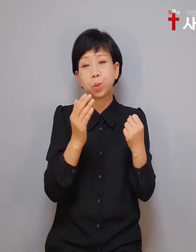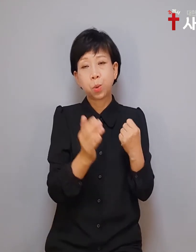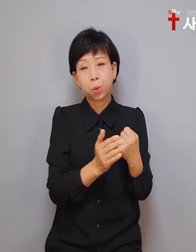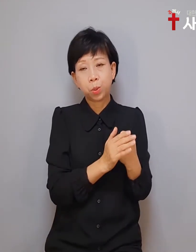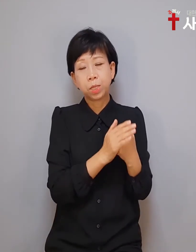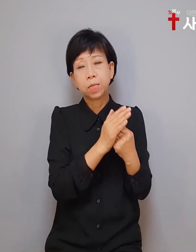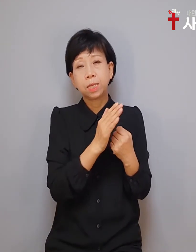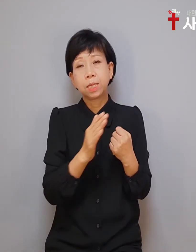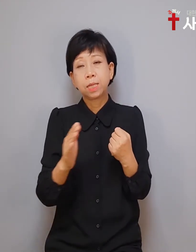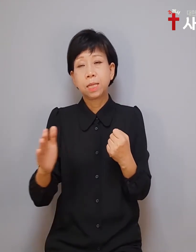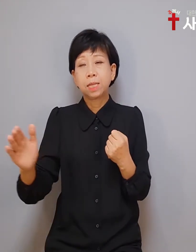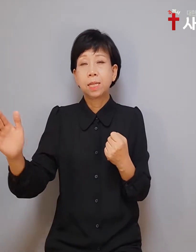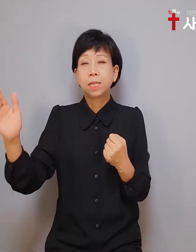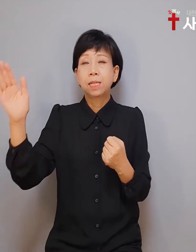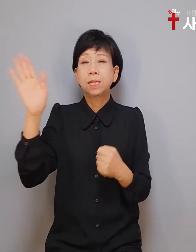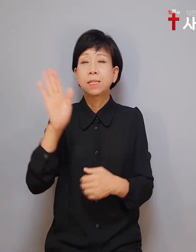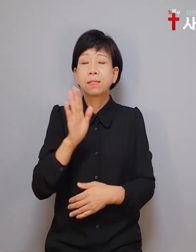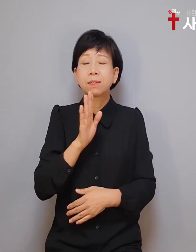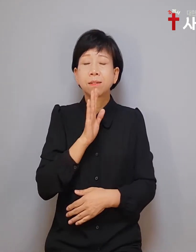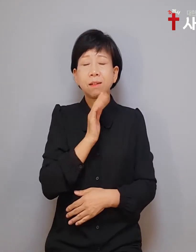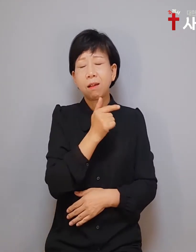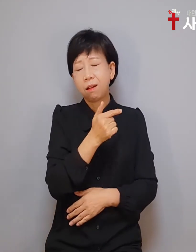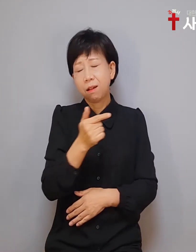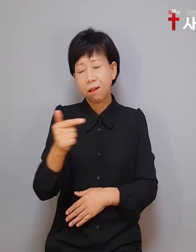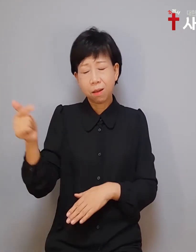주시오니 깊이